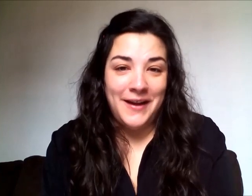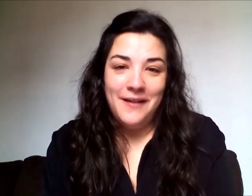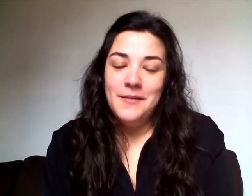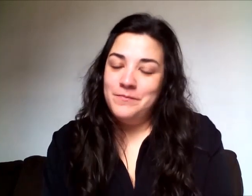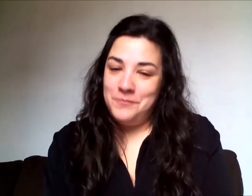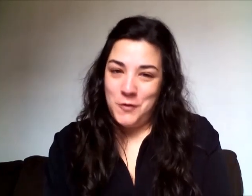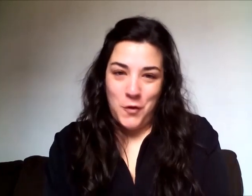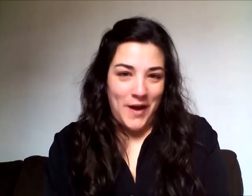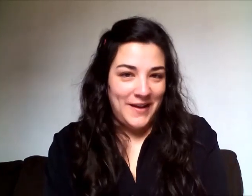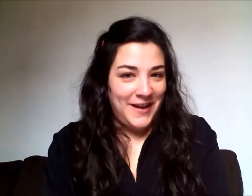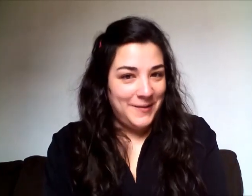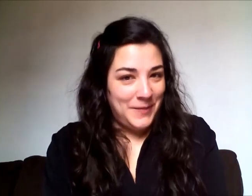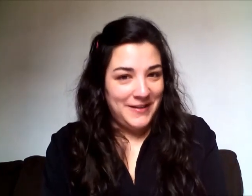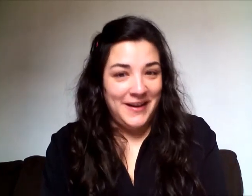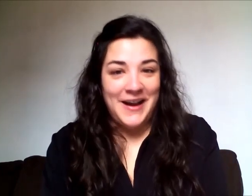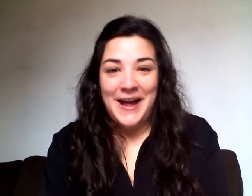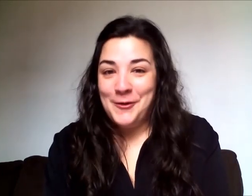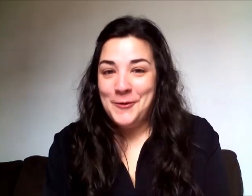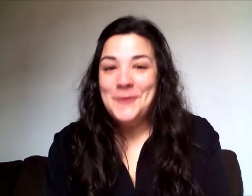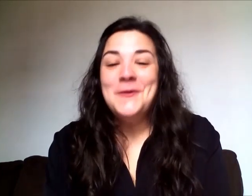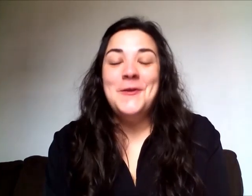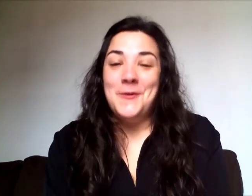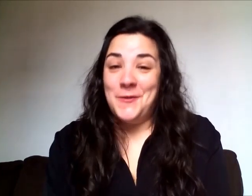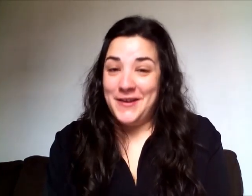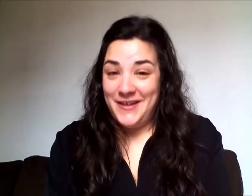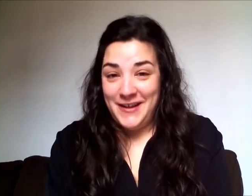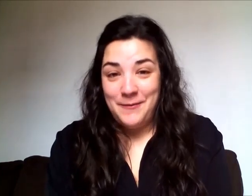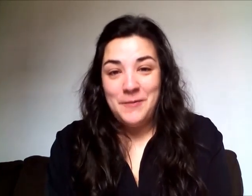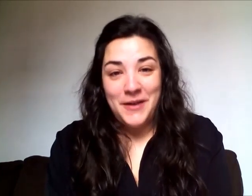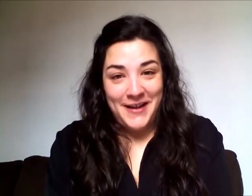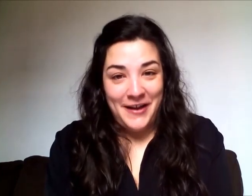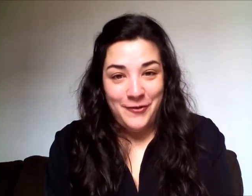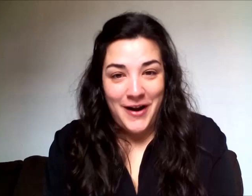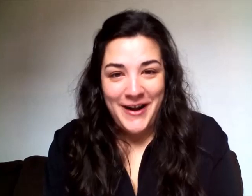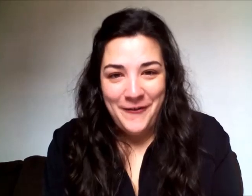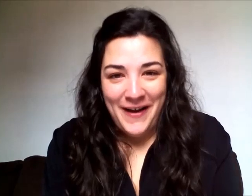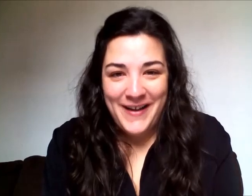seguramente no hayáis practicado lo que se debe practicar una lengua.